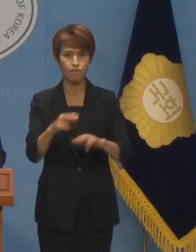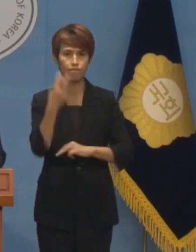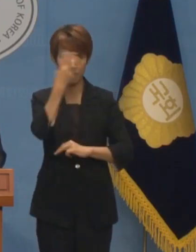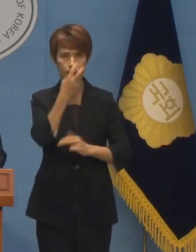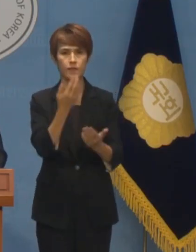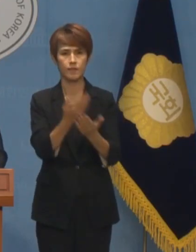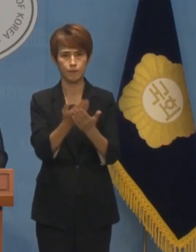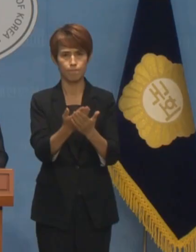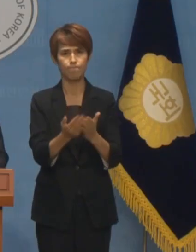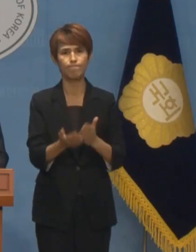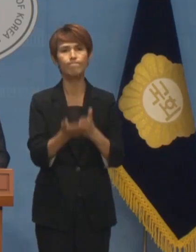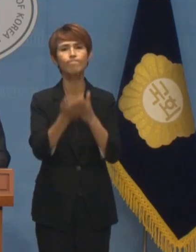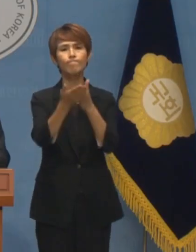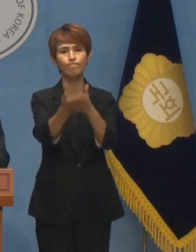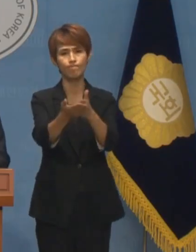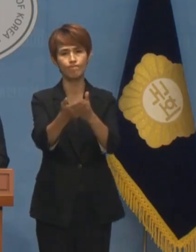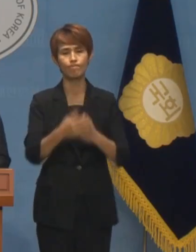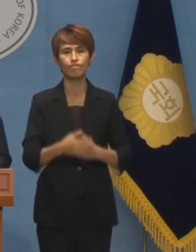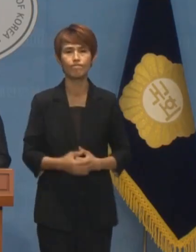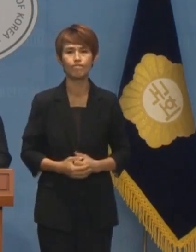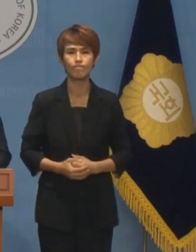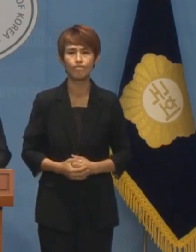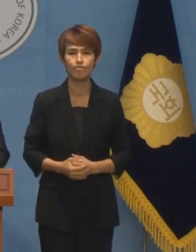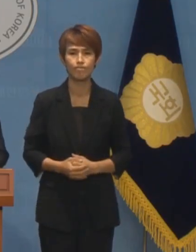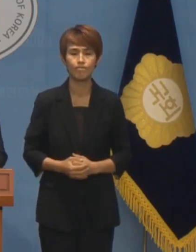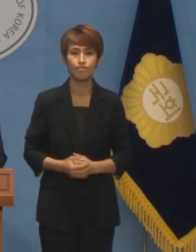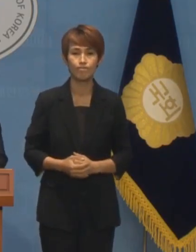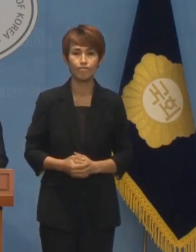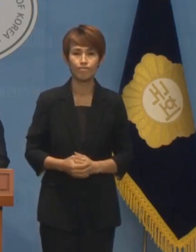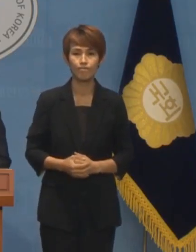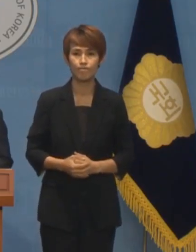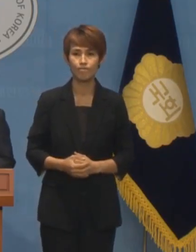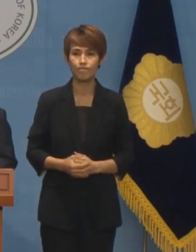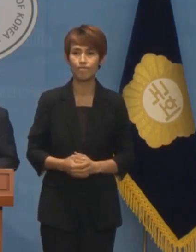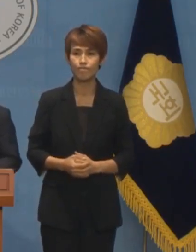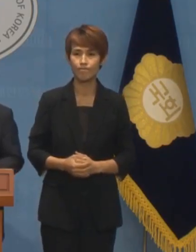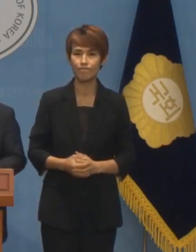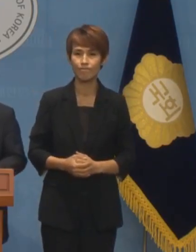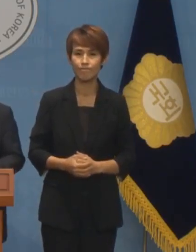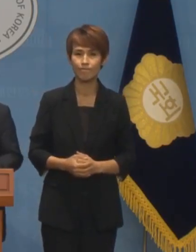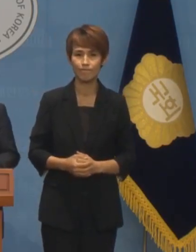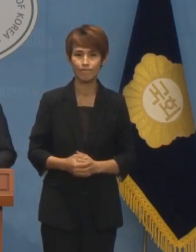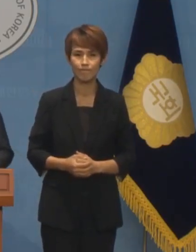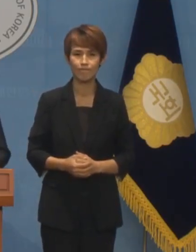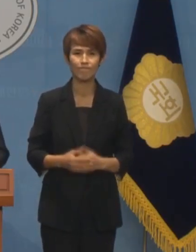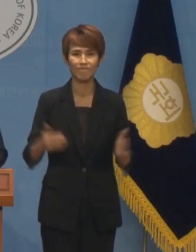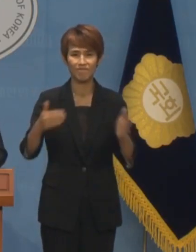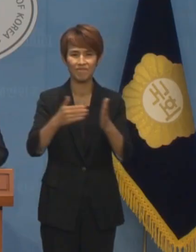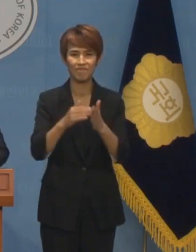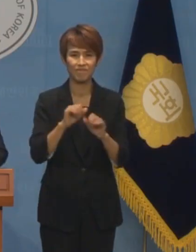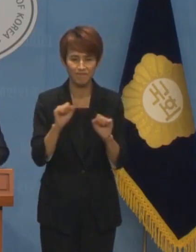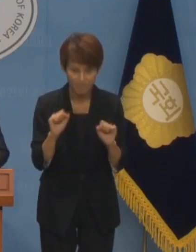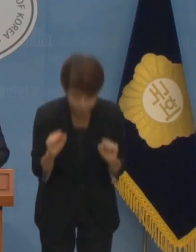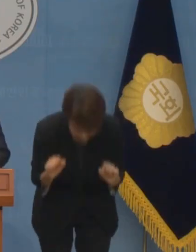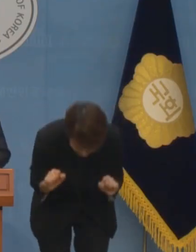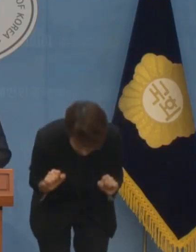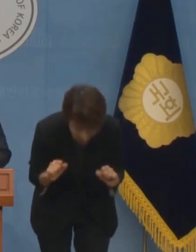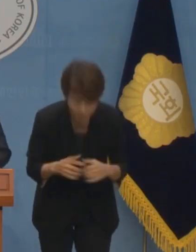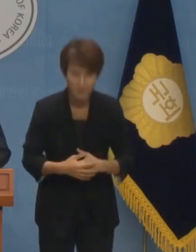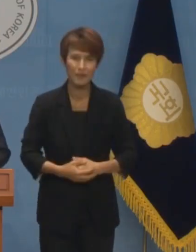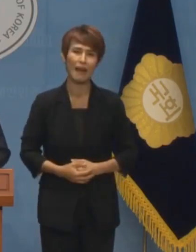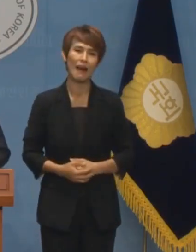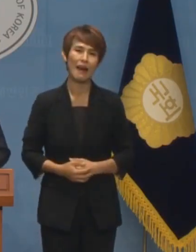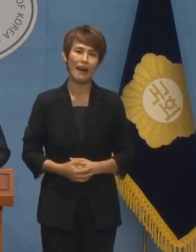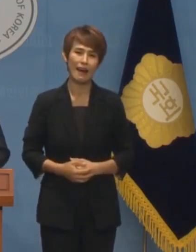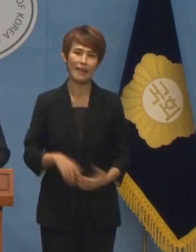수사에 돌입할 것을 요청드립니다. 다 했나요? 예, 이상입니다. 저희가 너무